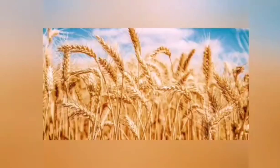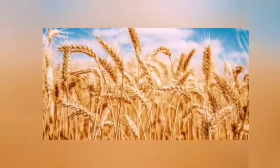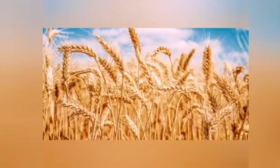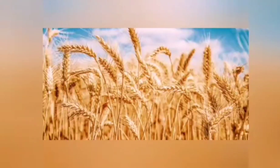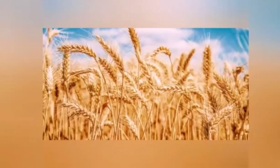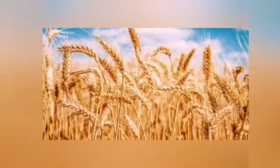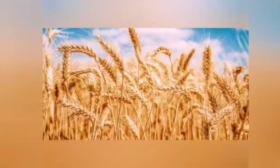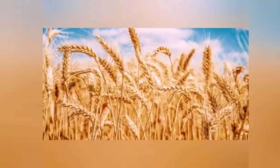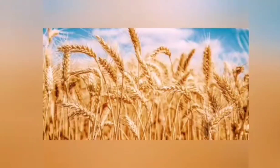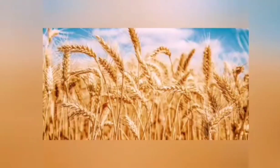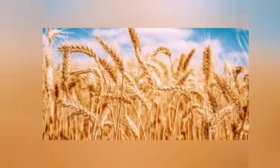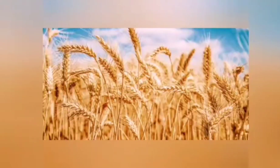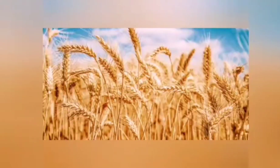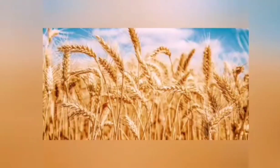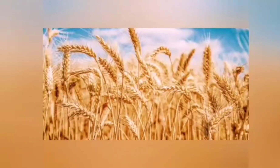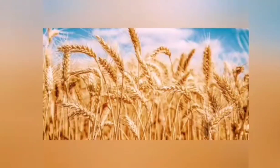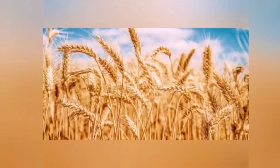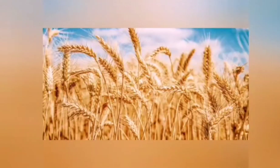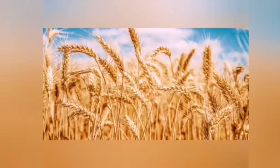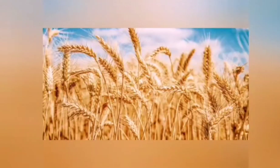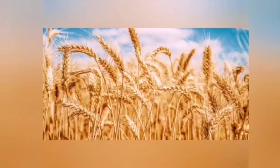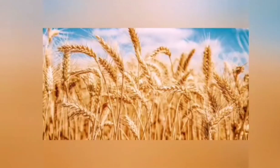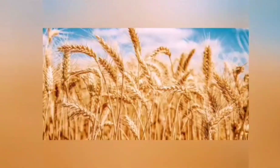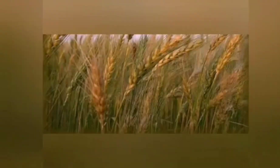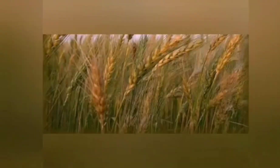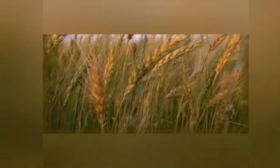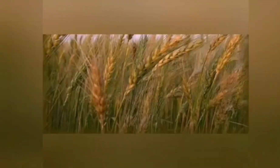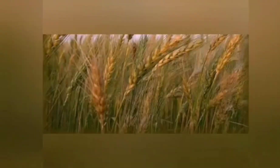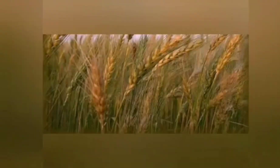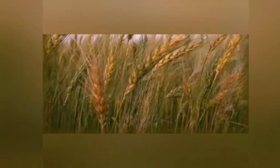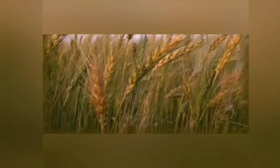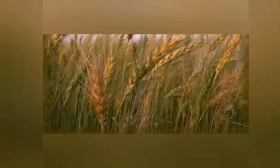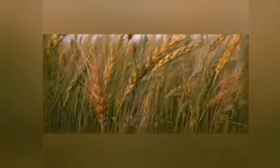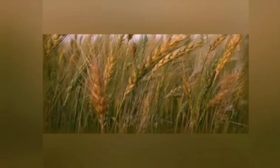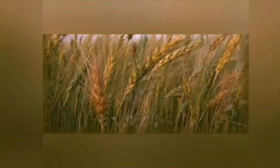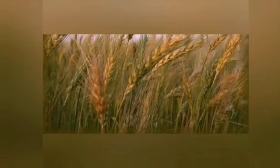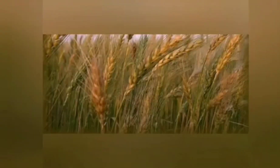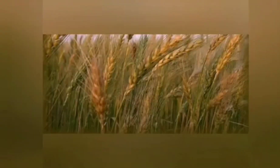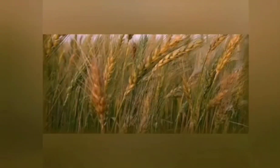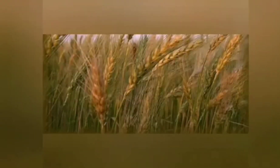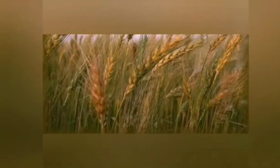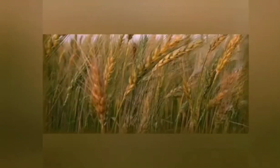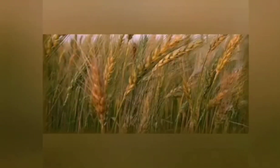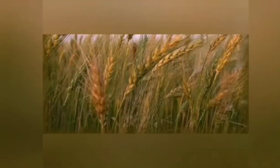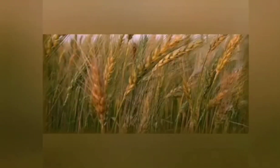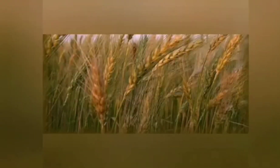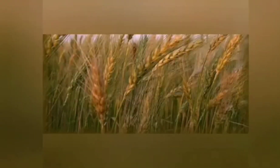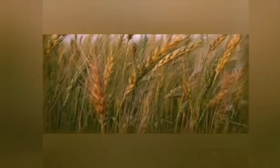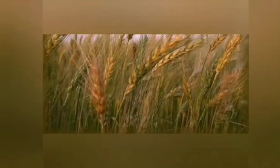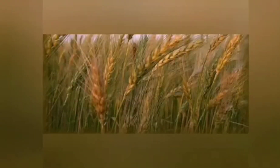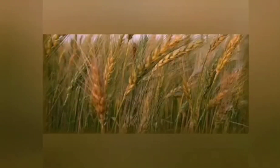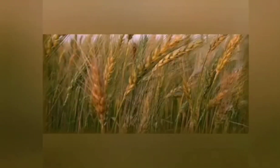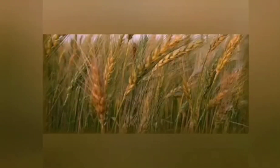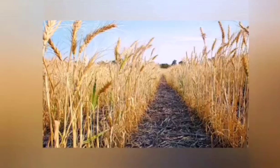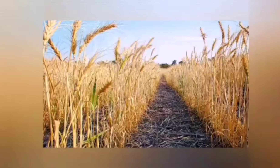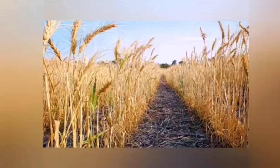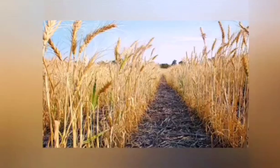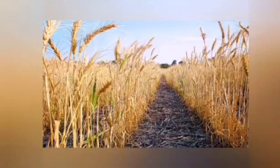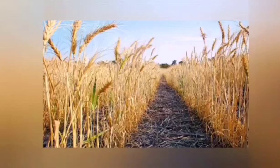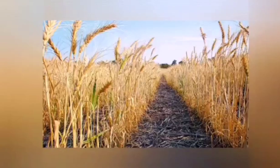quem é joio ou trigo. Nosso papel é crescer e dar frutos para a glória de Deus, para